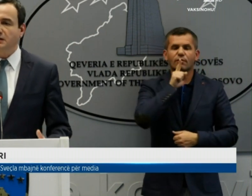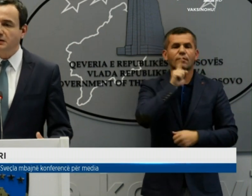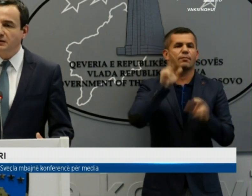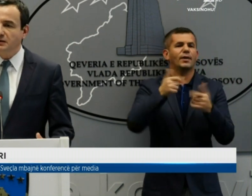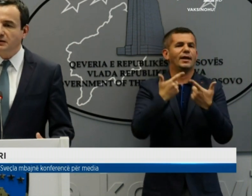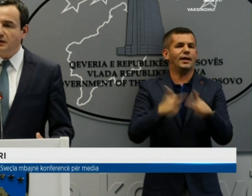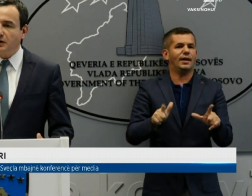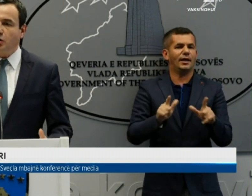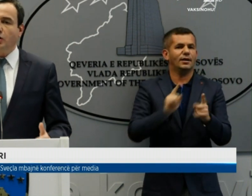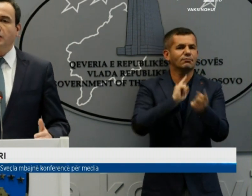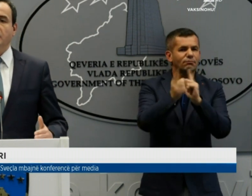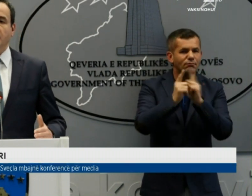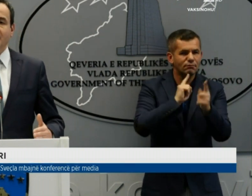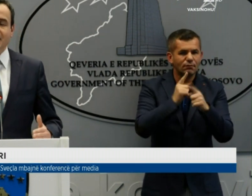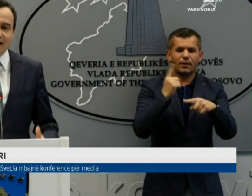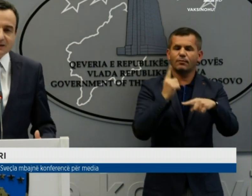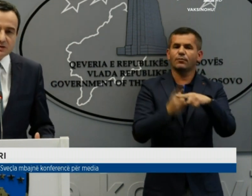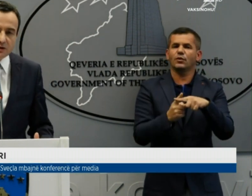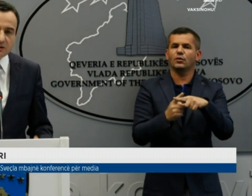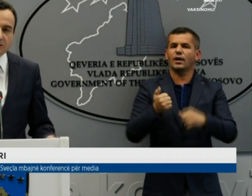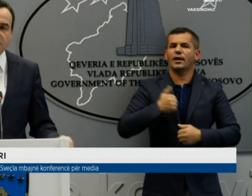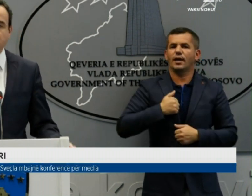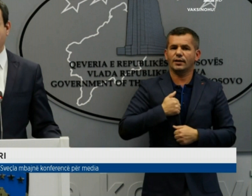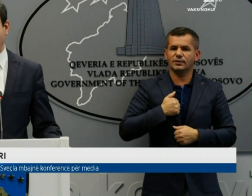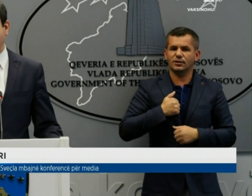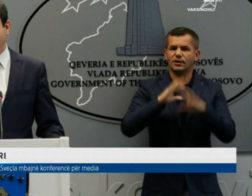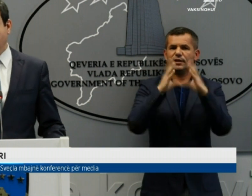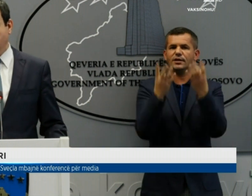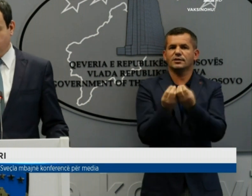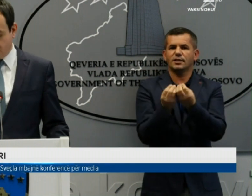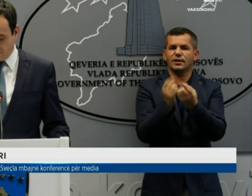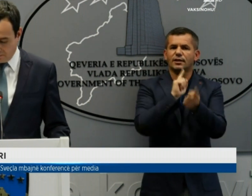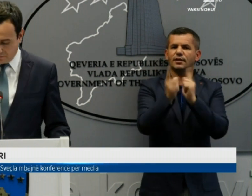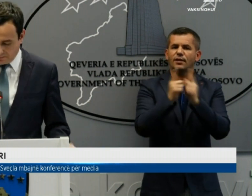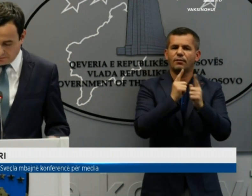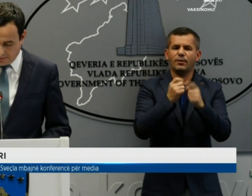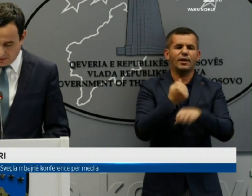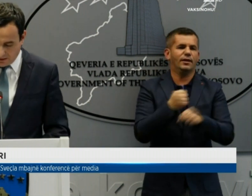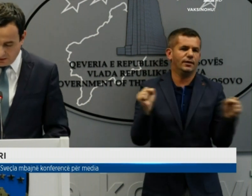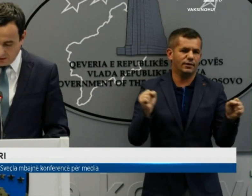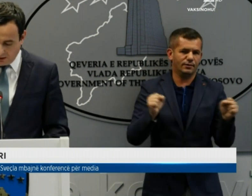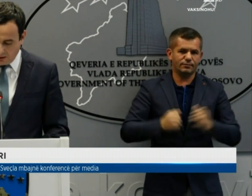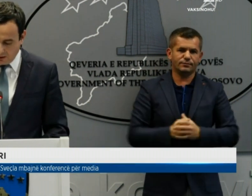qarkullimi dhe ka garancion të qarkullimit të lirë.